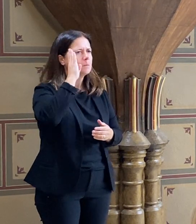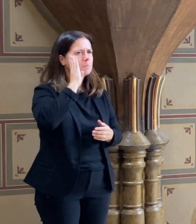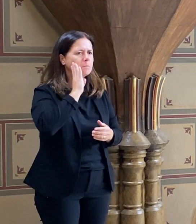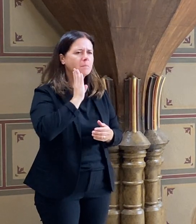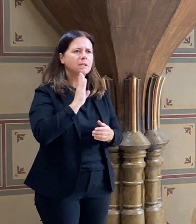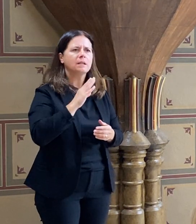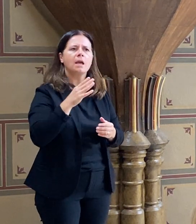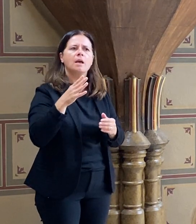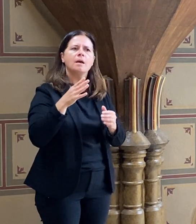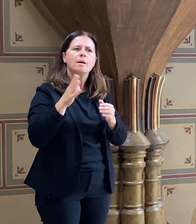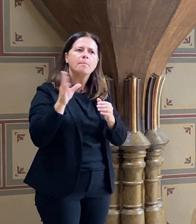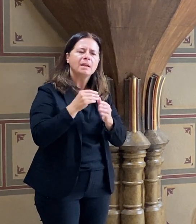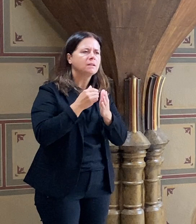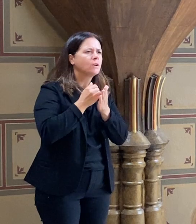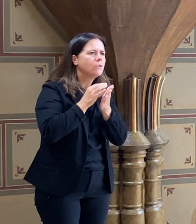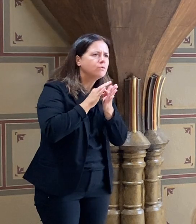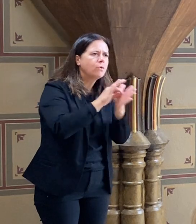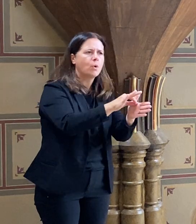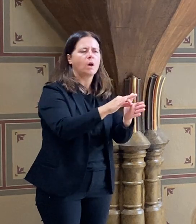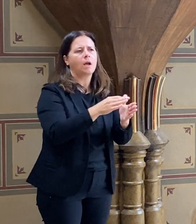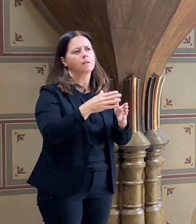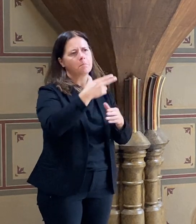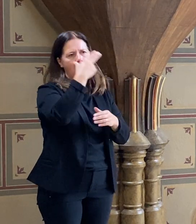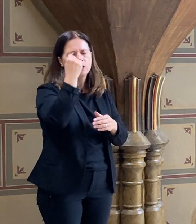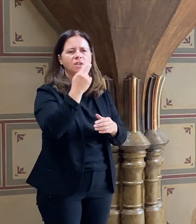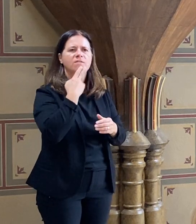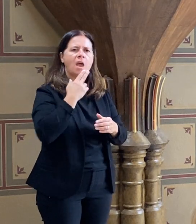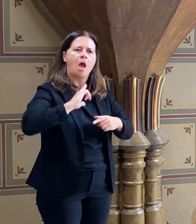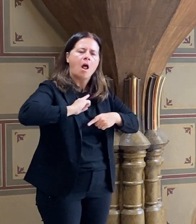Sei bei den Menschen, die diese Tage so viel Leid erfahren.